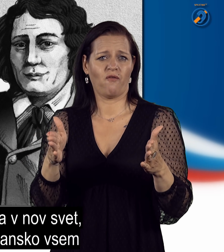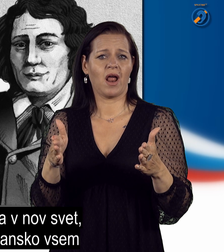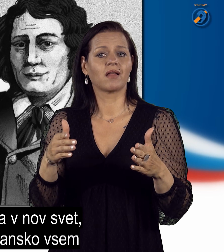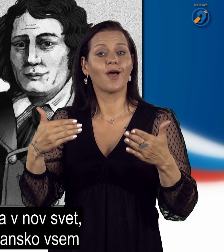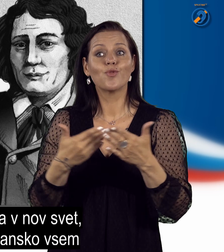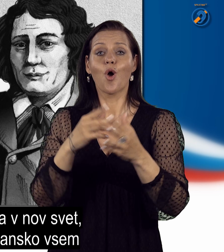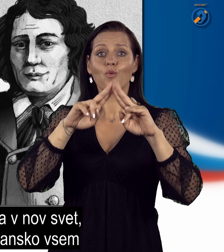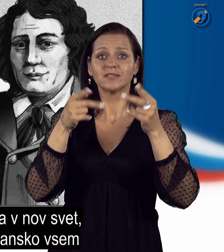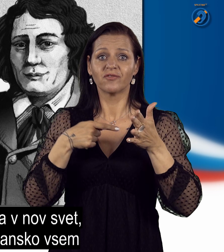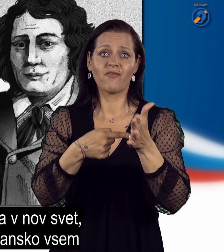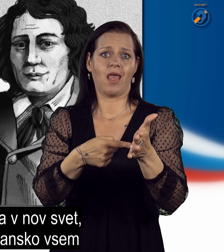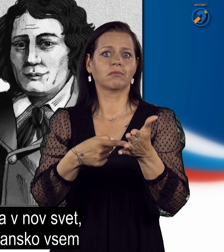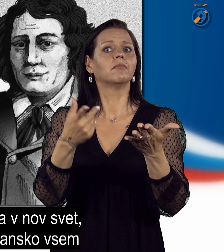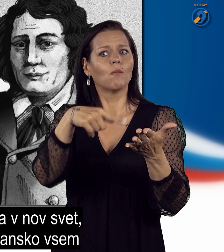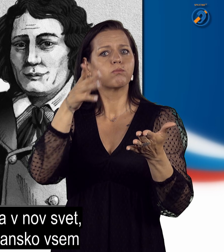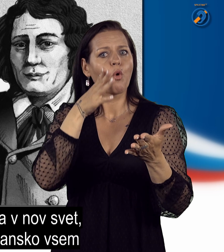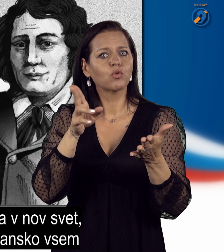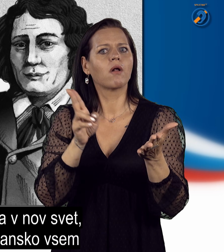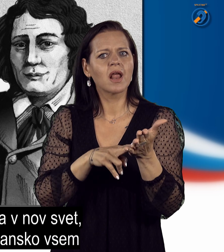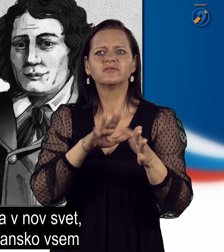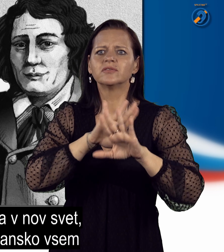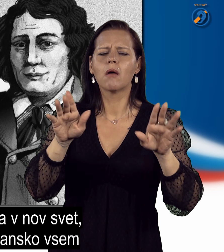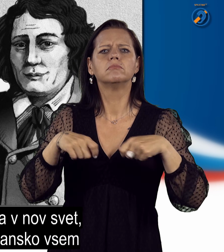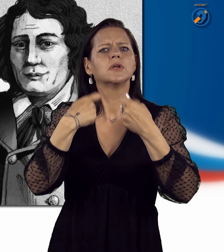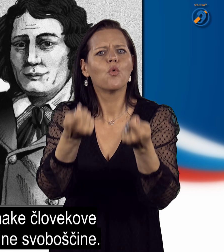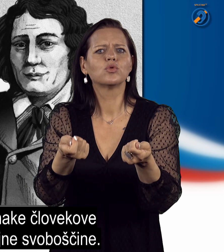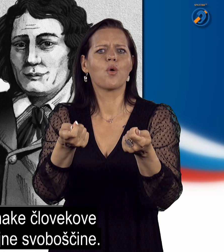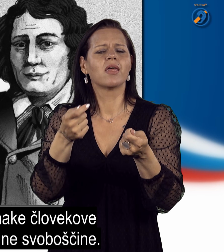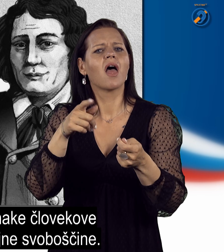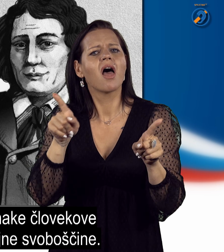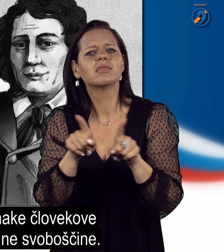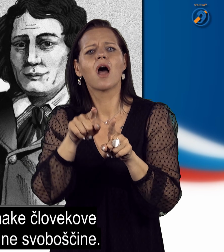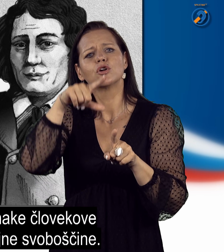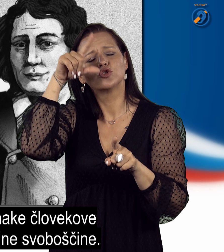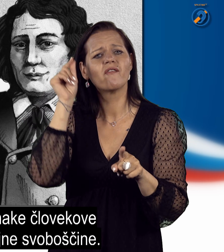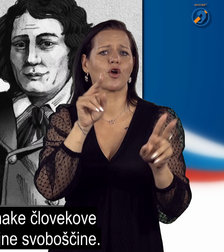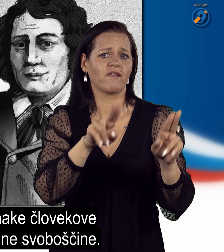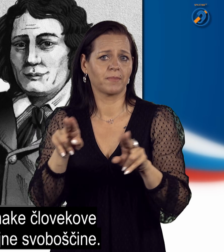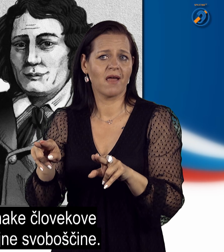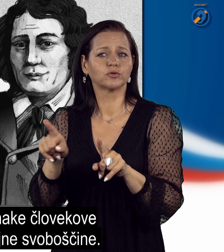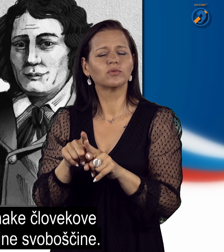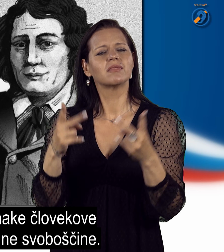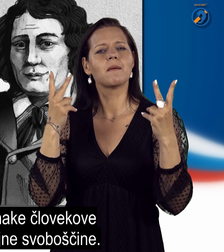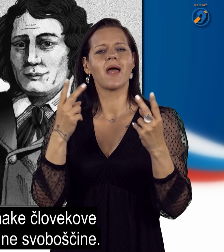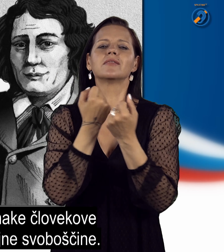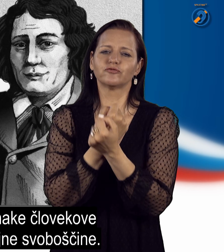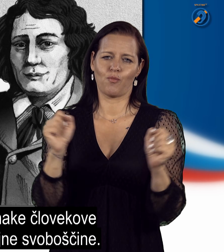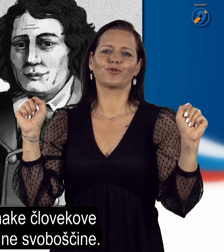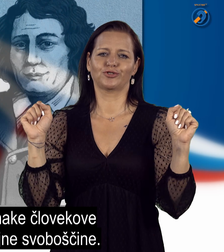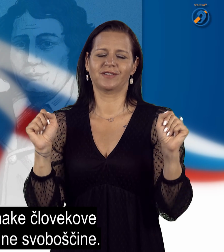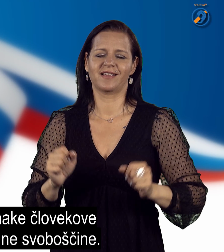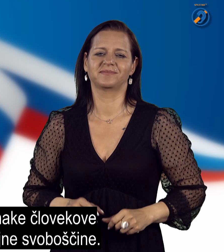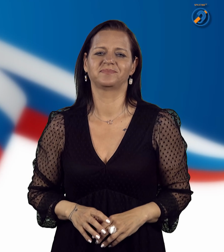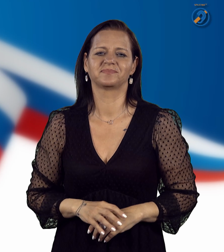Odprimo vrata v nov svet, kjer bodo dejansko vsem zagotovljene enake človekove pravice in temeljne svoboščine.